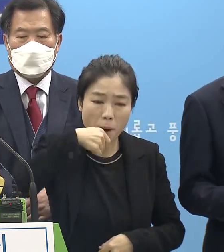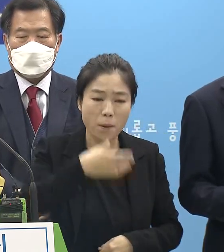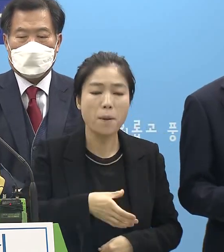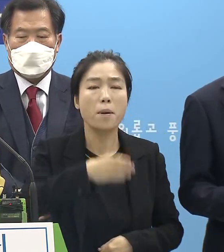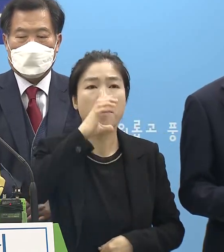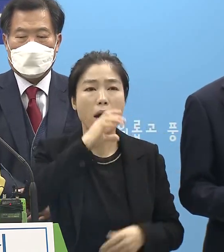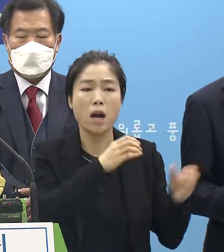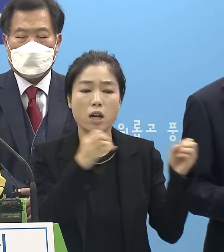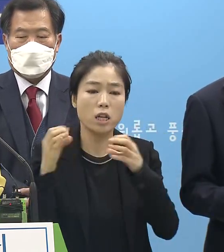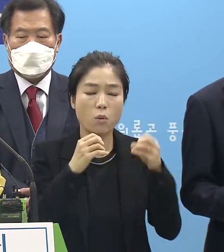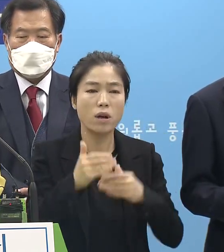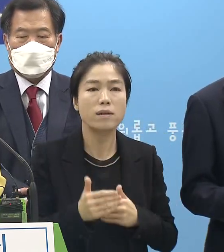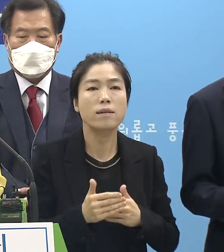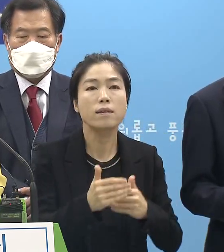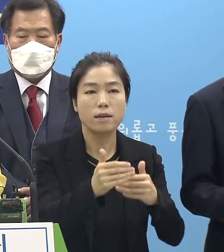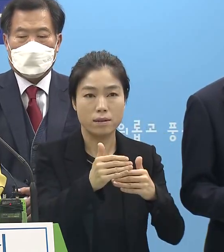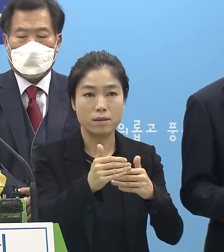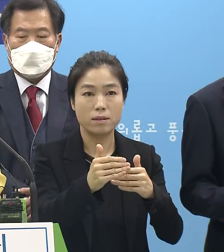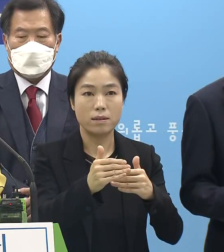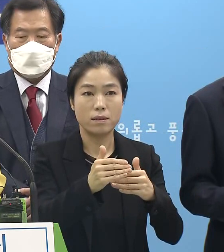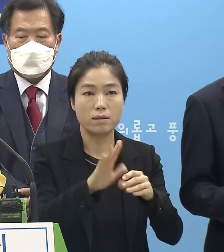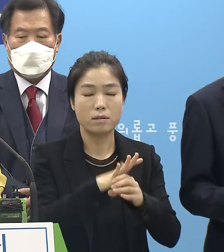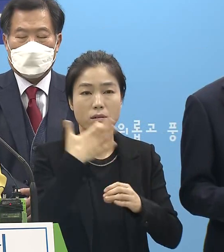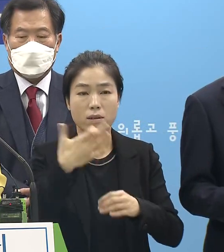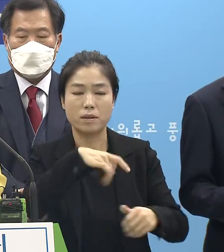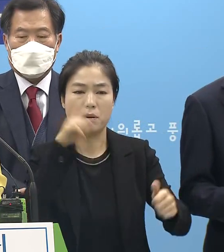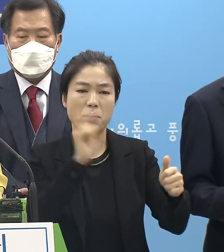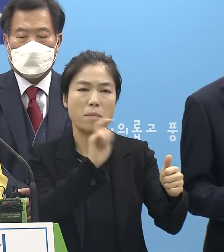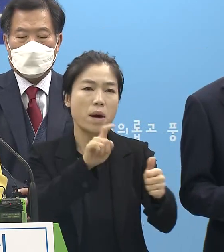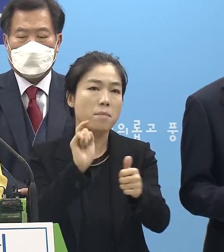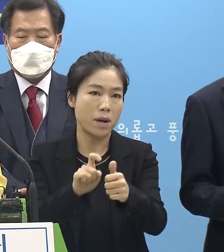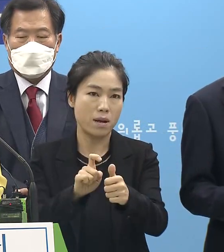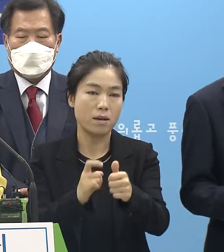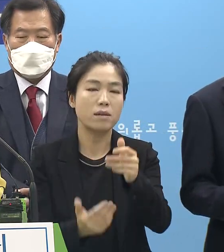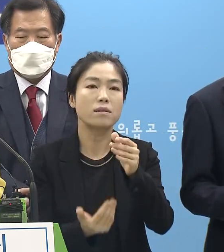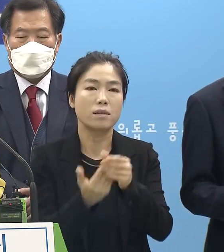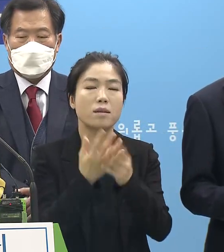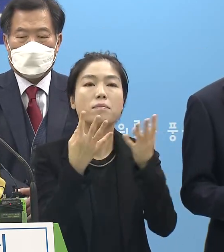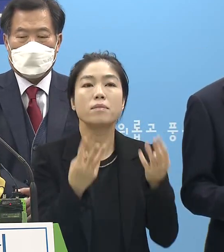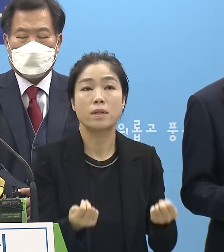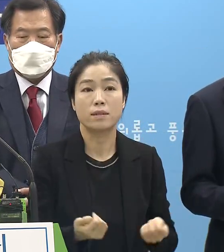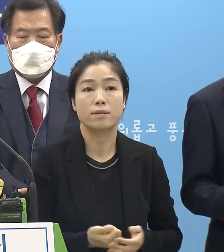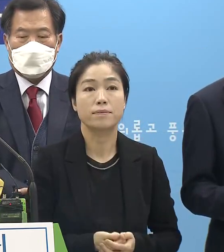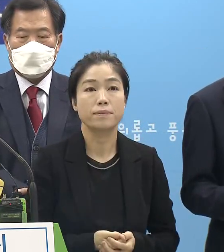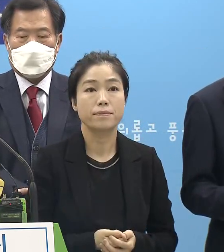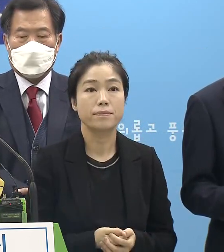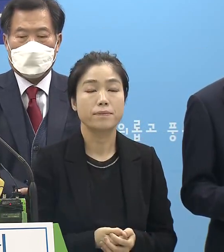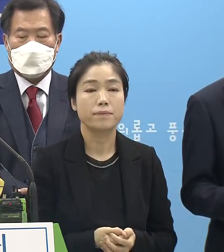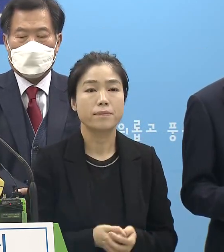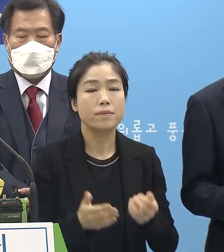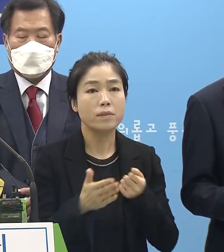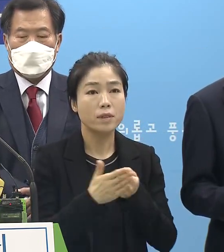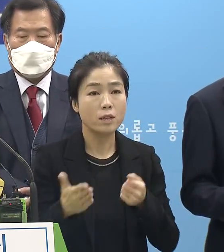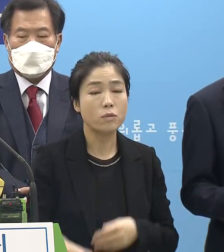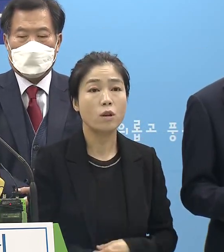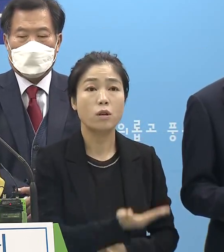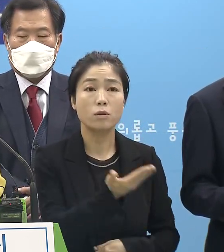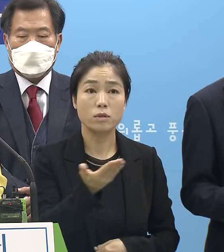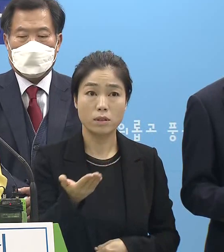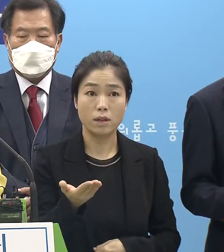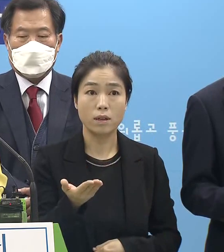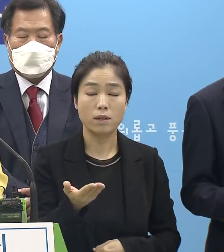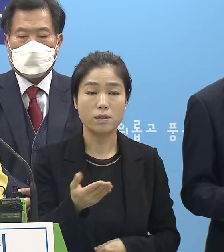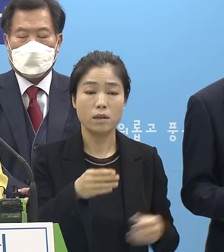마시고 대화하는 과정에서 코로나19에 감염되는 경우가 많았습니다. 따라서 시민